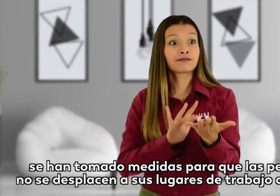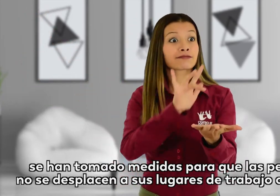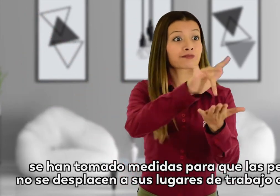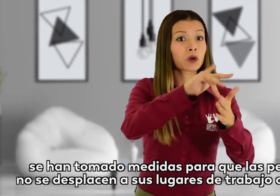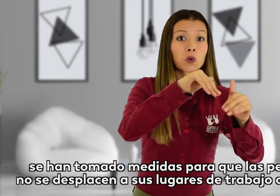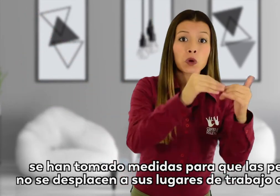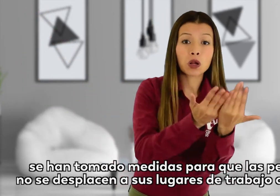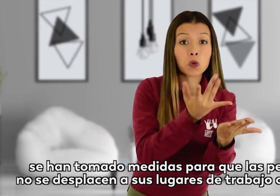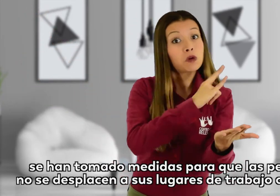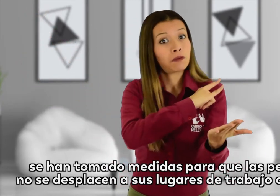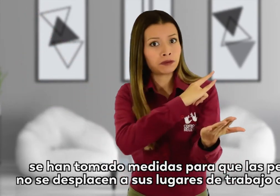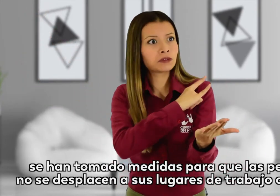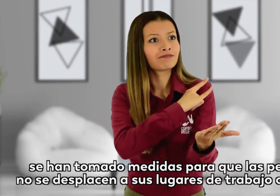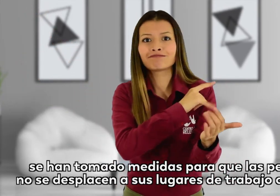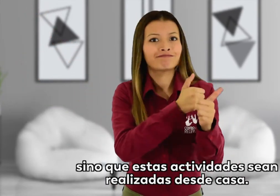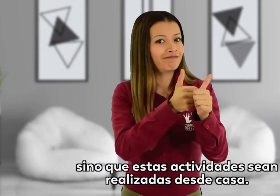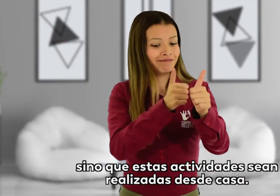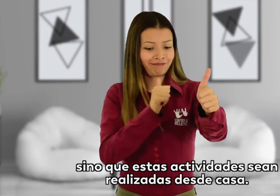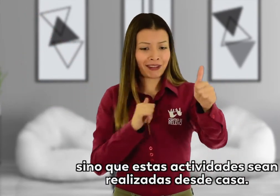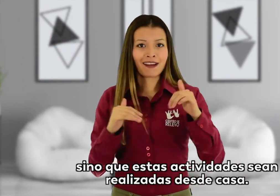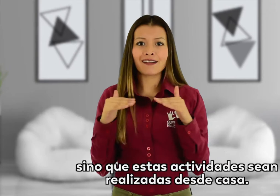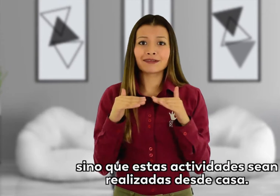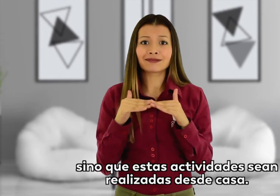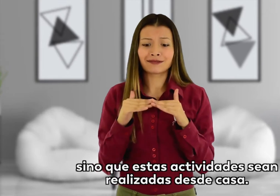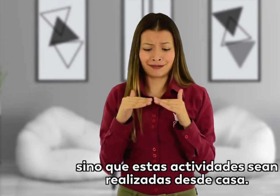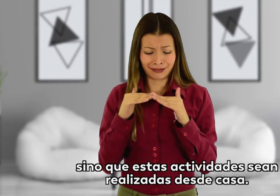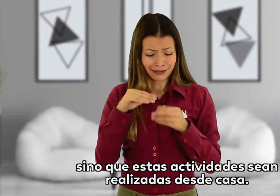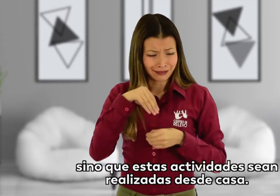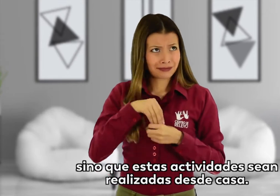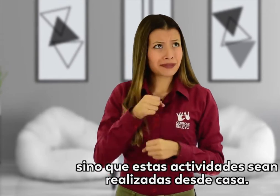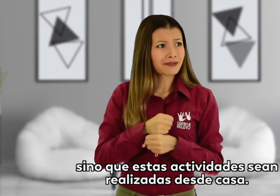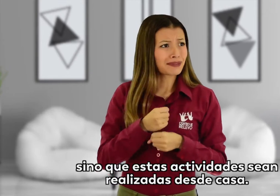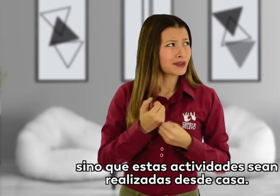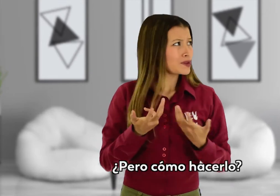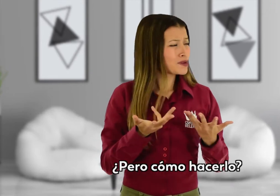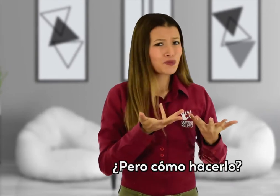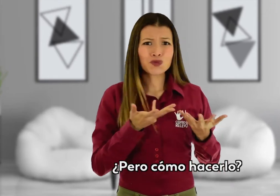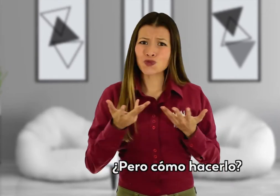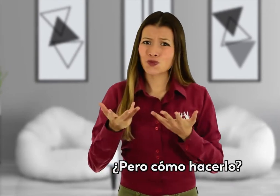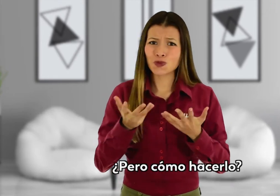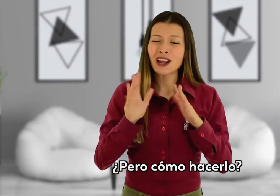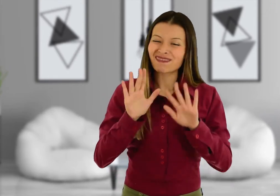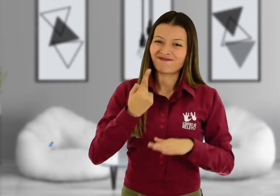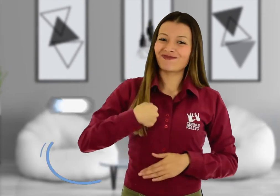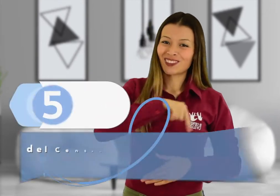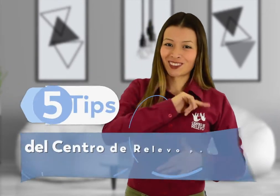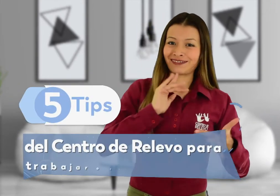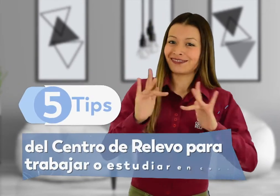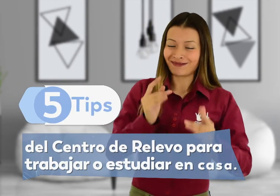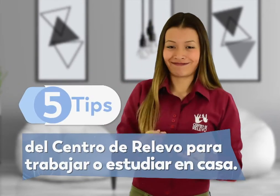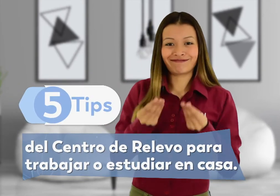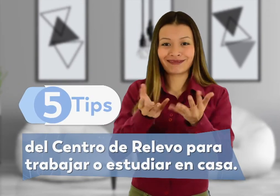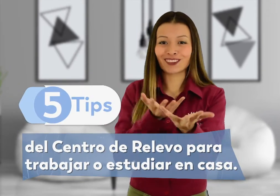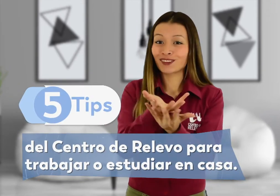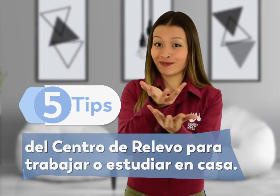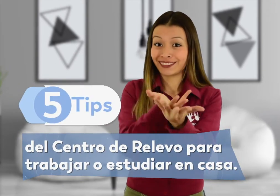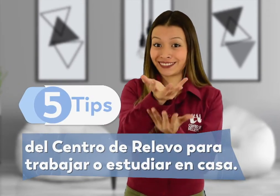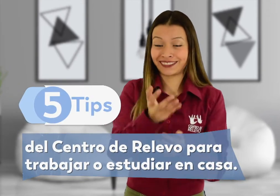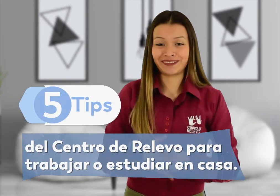lugares de trabajo o estudio, sino que estas actividades sean realizadas desde casa. ¿Pero cómo hacerlo? En Centro de Relevo tenemos unos consejos para